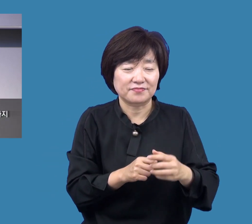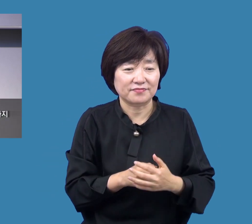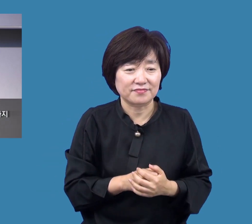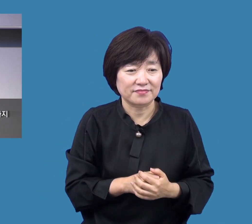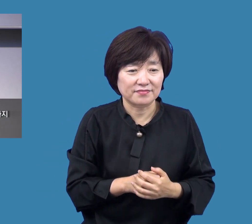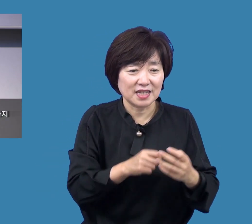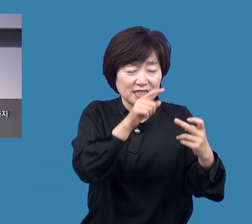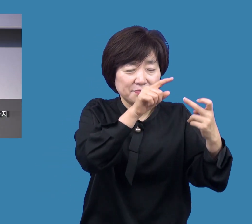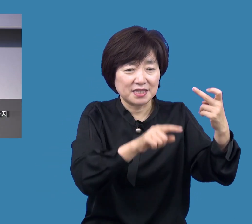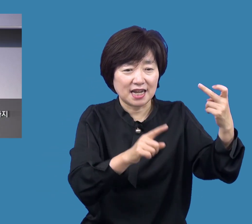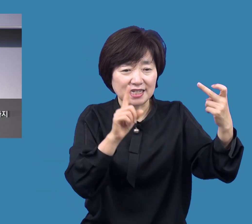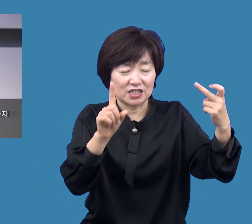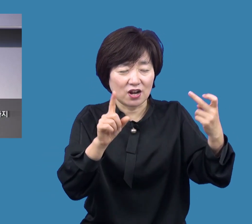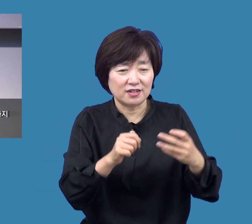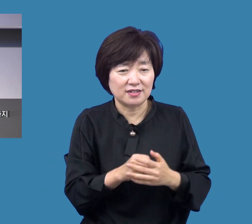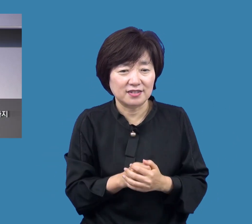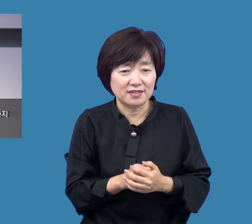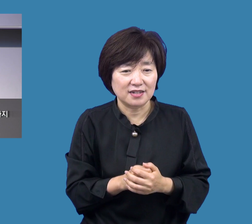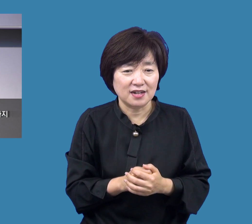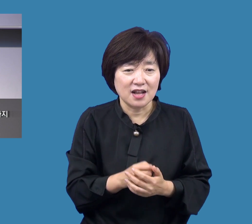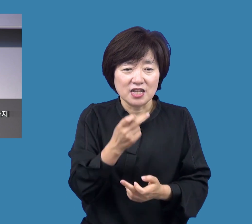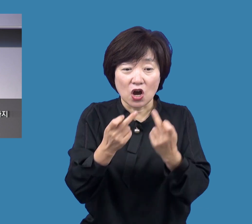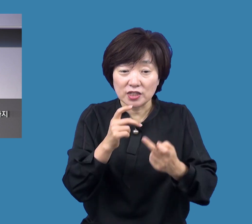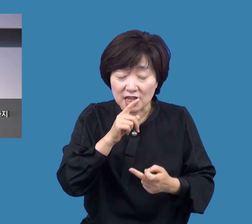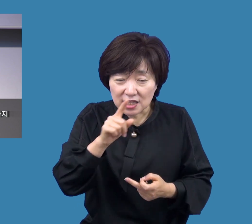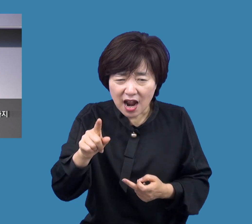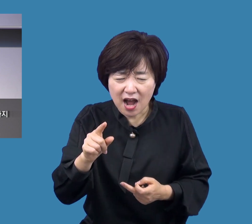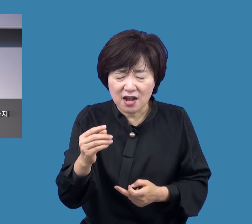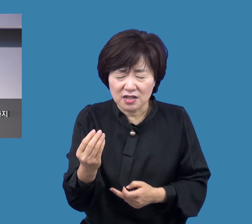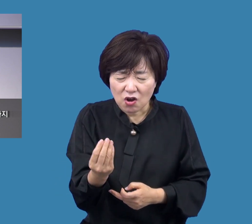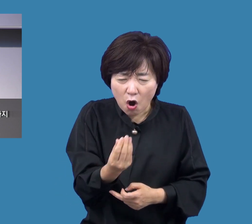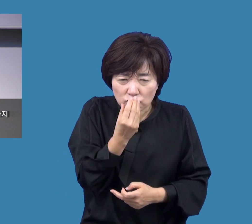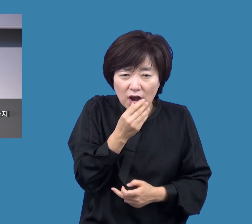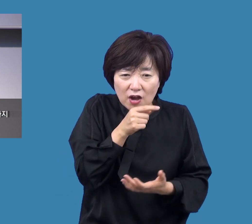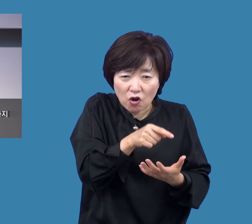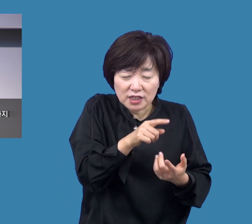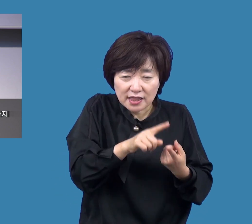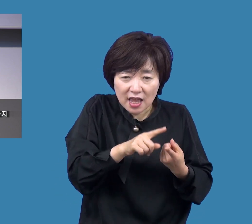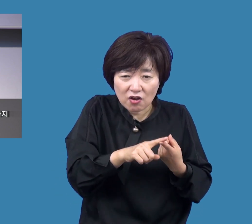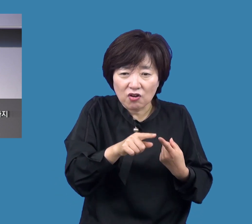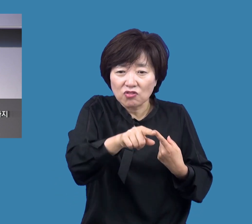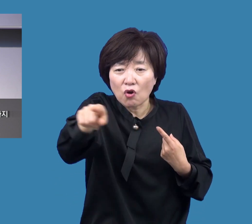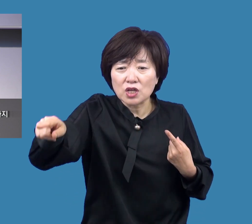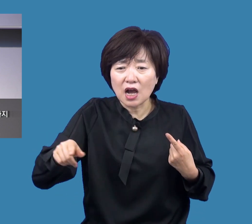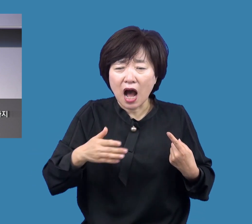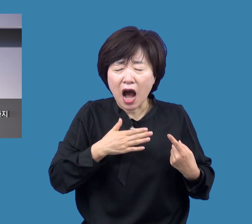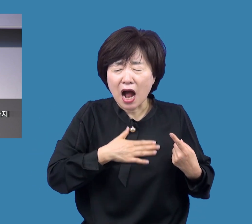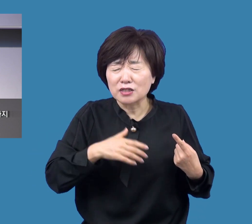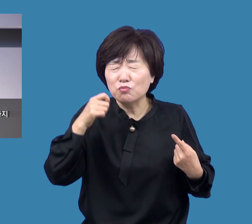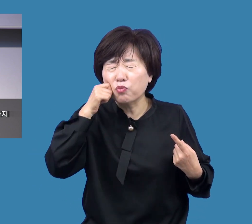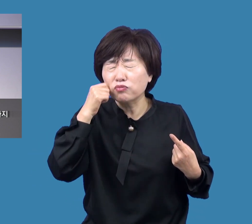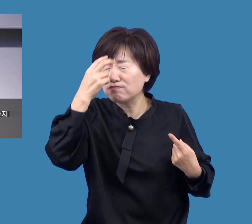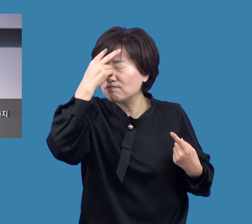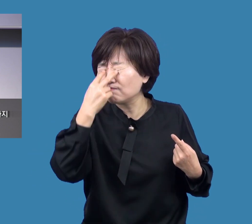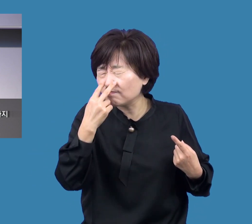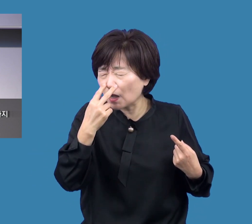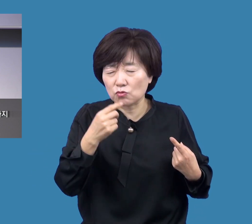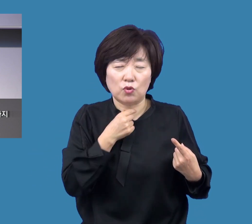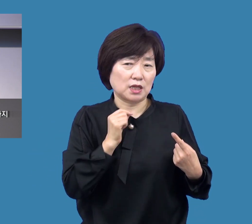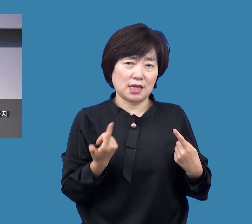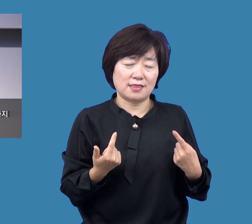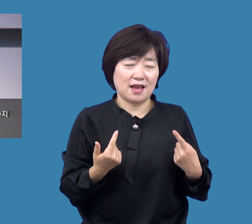1절 다시 한번 읽어볼게요. 시작. 신령한 것에 대하여 나는 너희가 알지 못하기를 원하지 아니하노니.